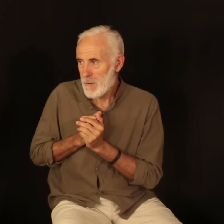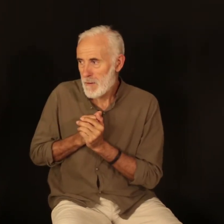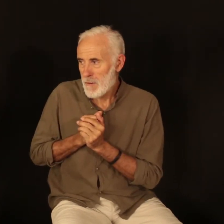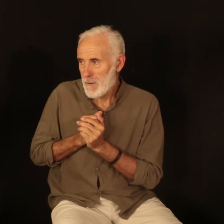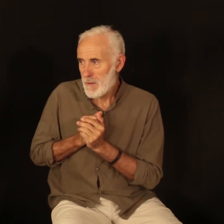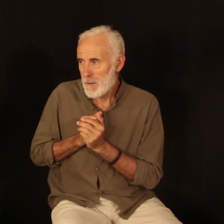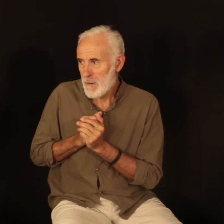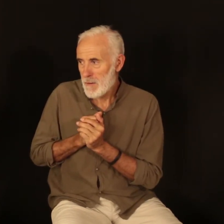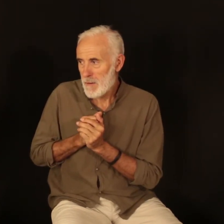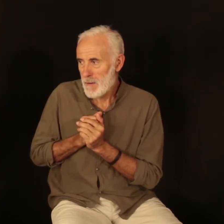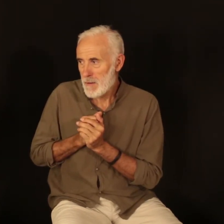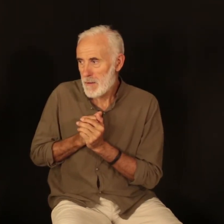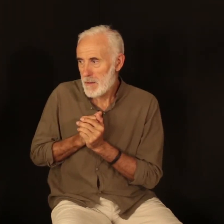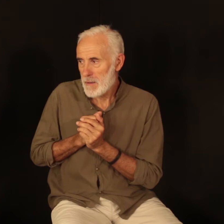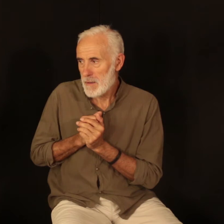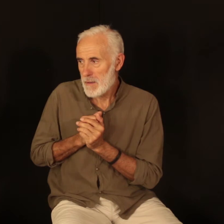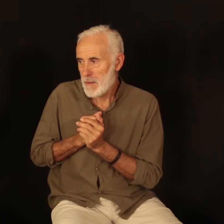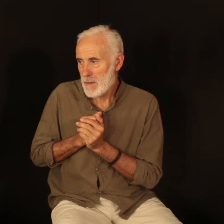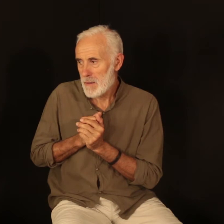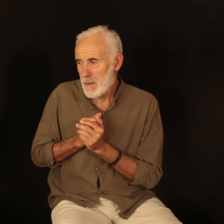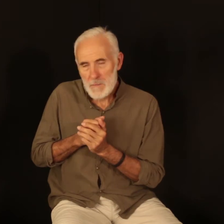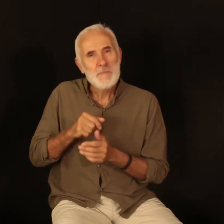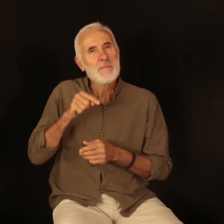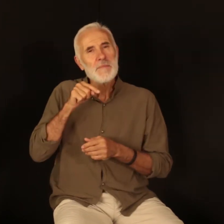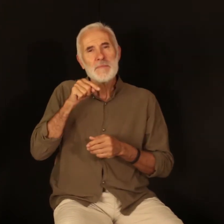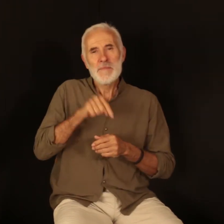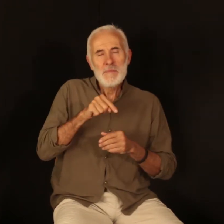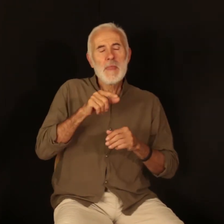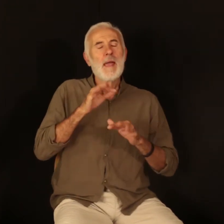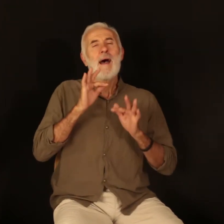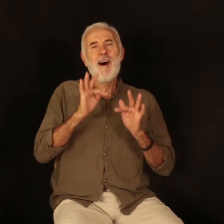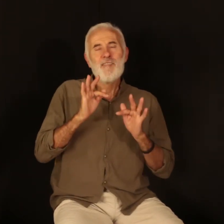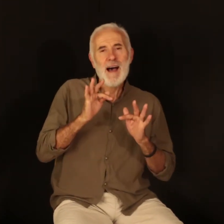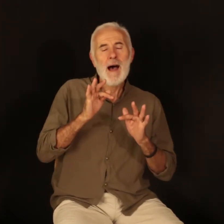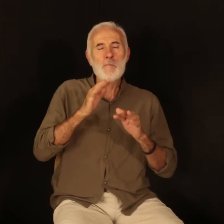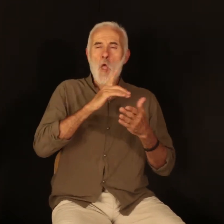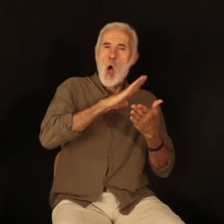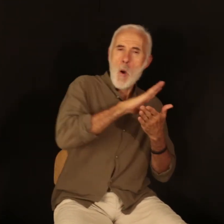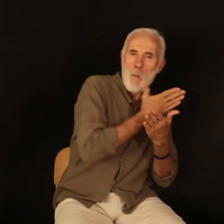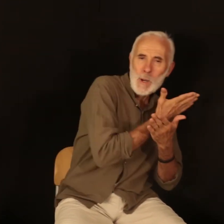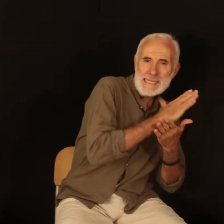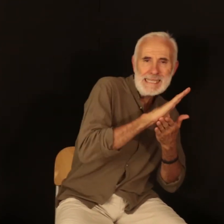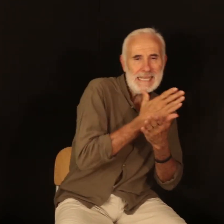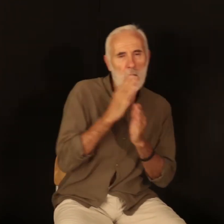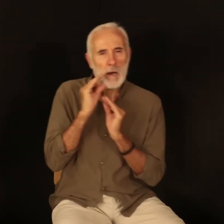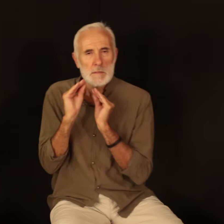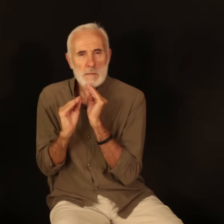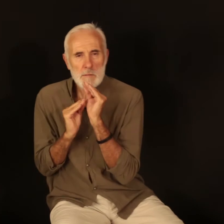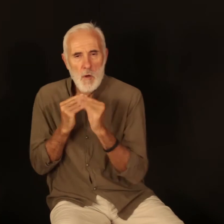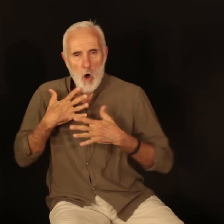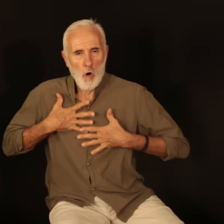Il a notamment comme particularité d'allier sophrologie et poésie. Ce qui me plaît dans ce livre, c'est